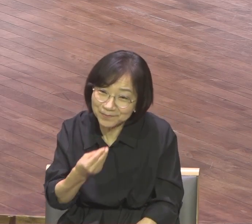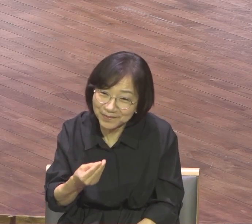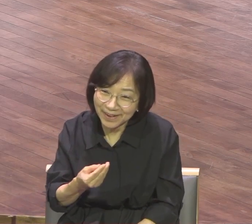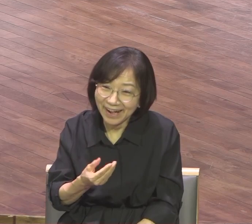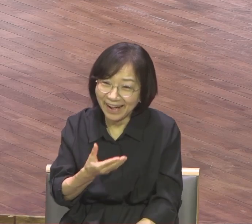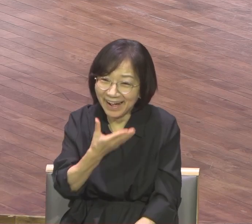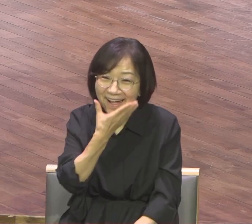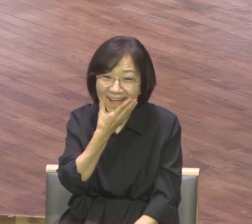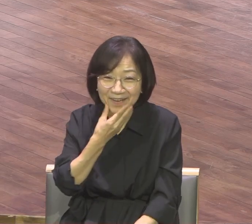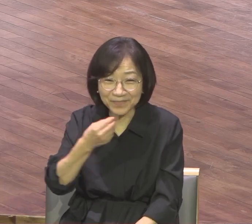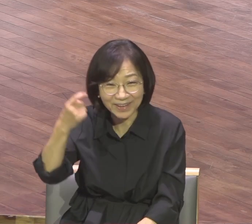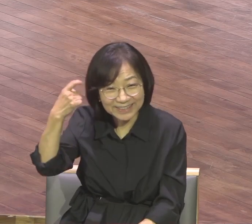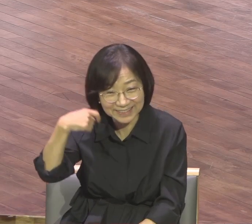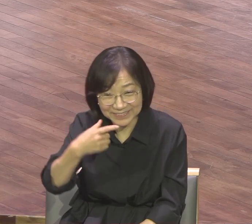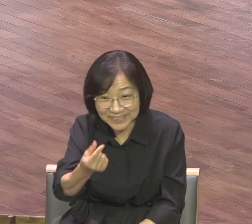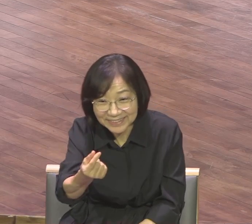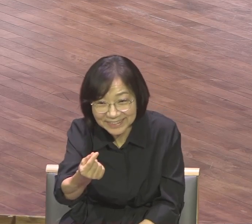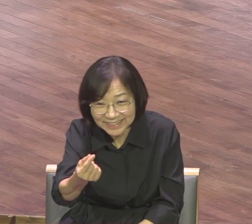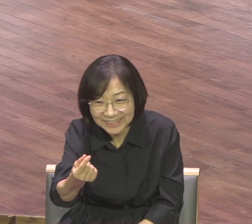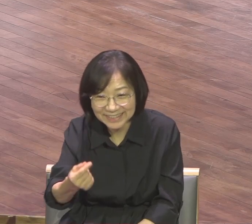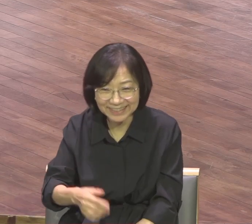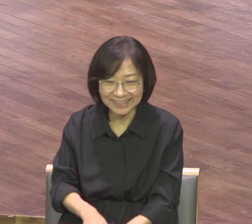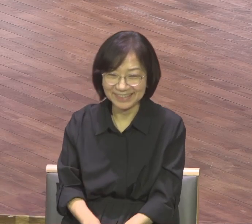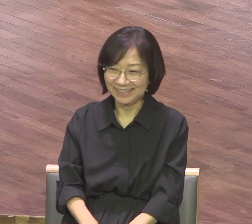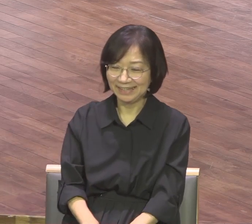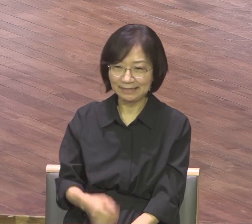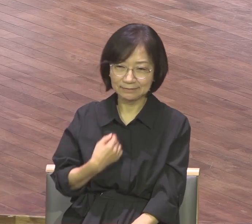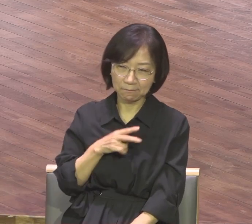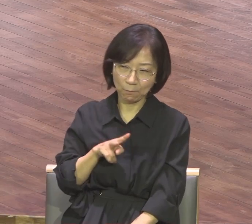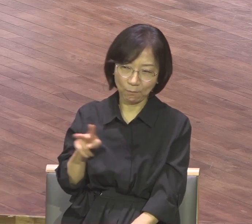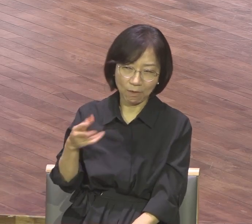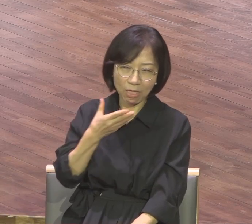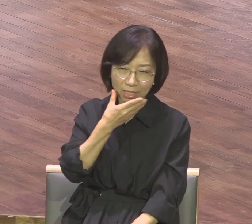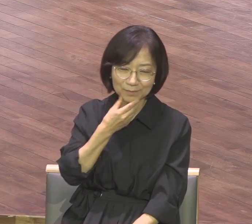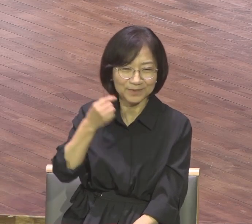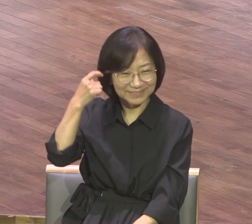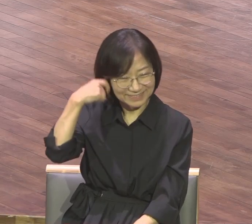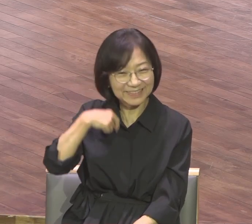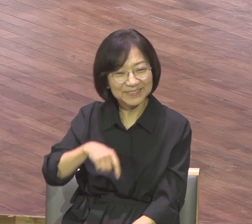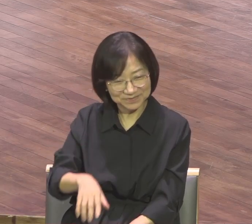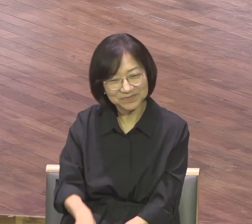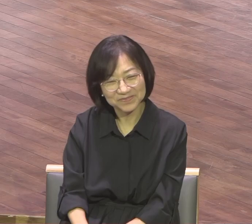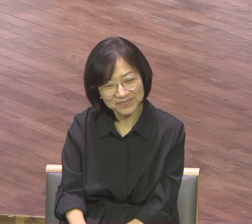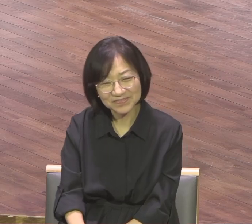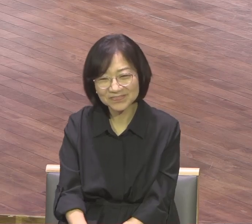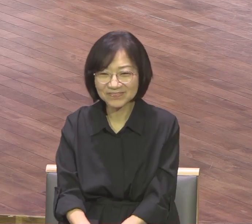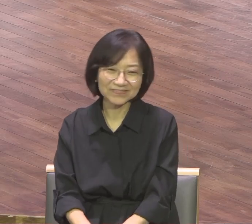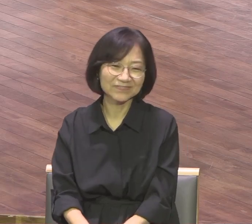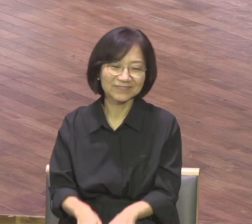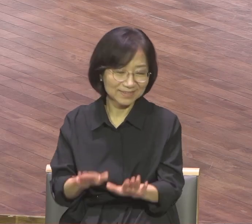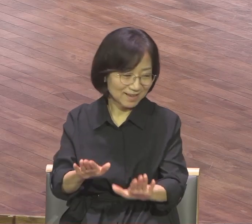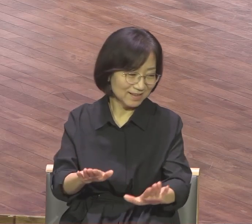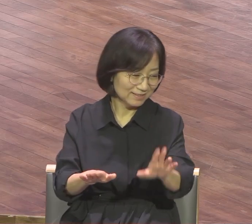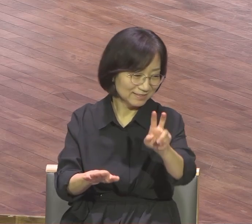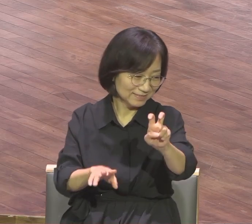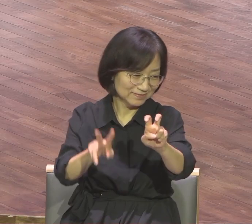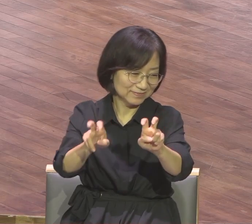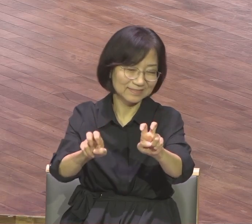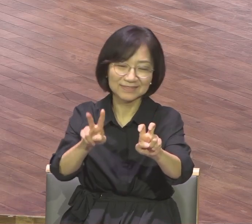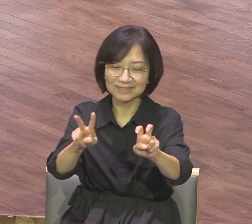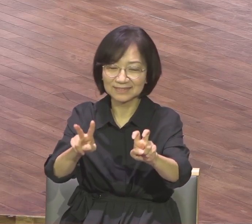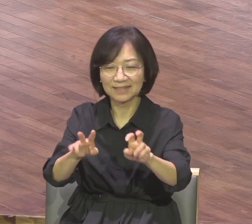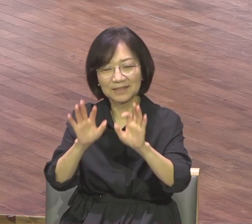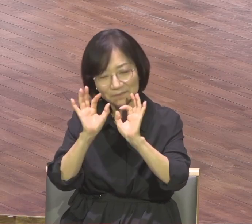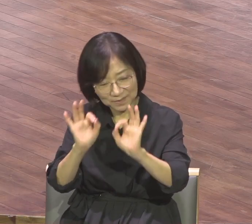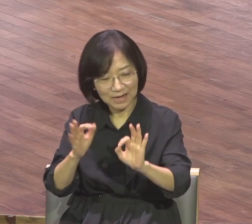하니. 아, 행복한 척 했나? 여러분. 자, 22절 봅니다. 보라, 이제